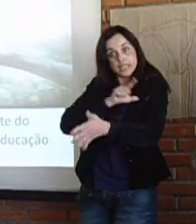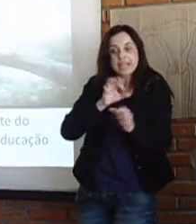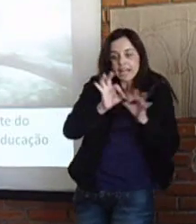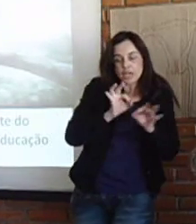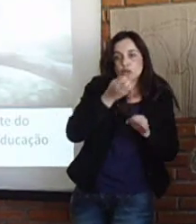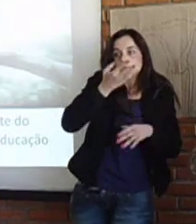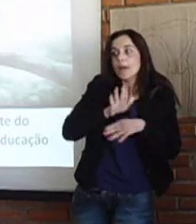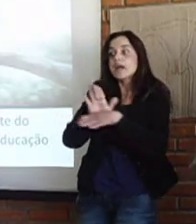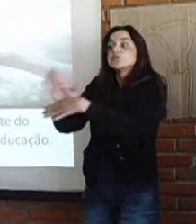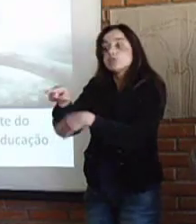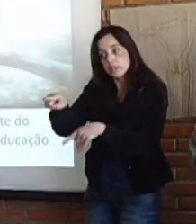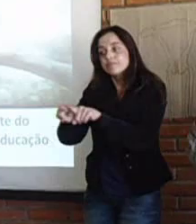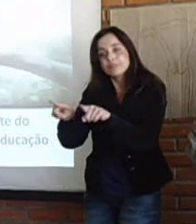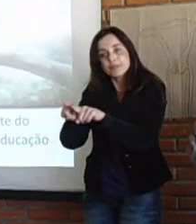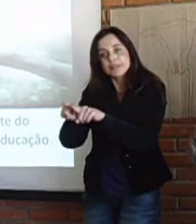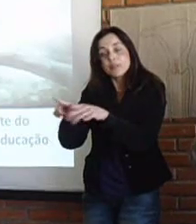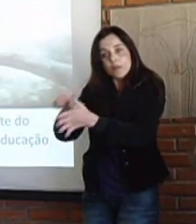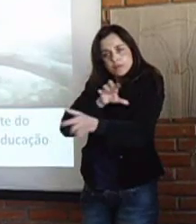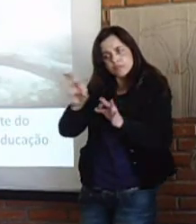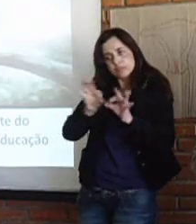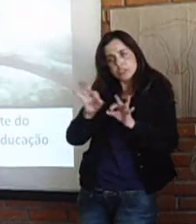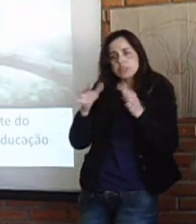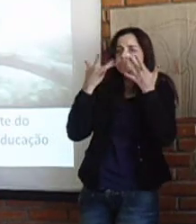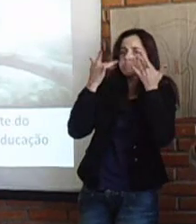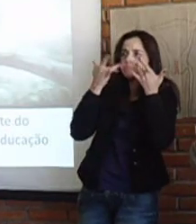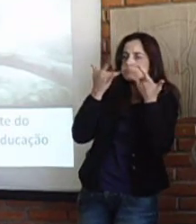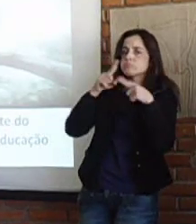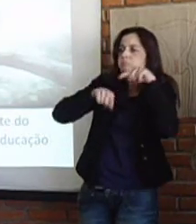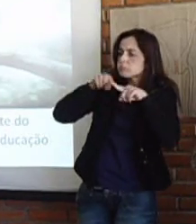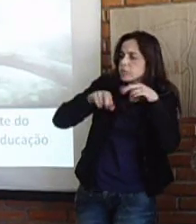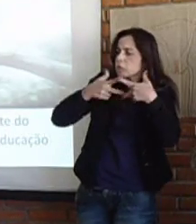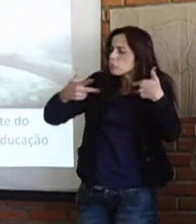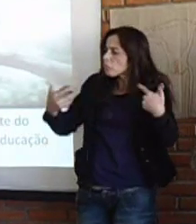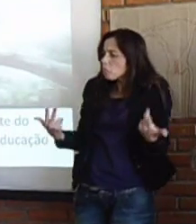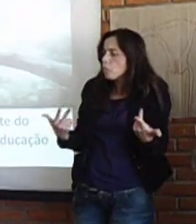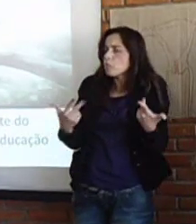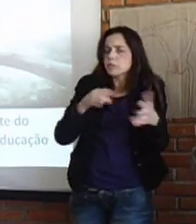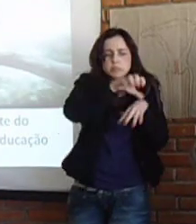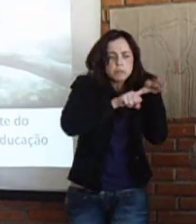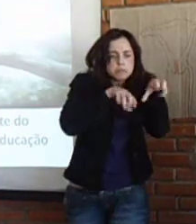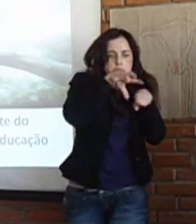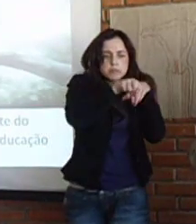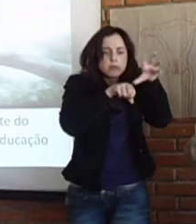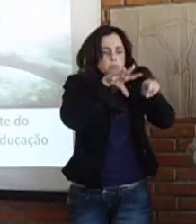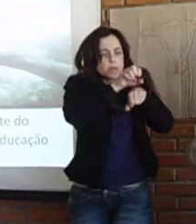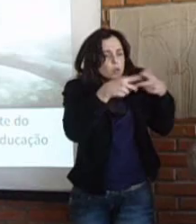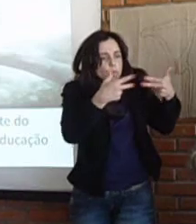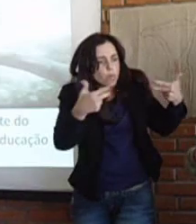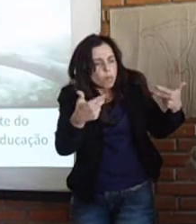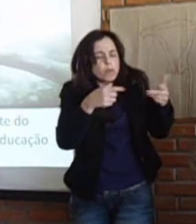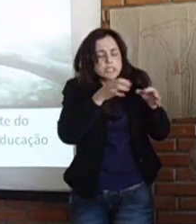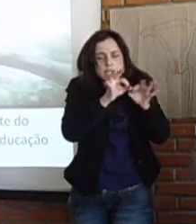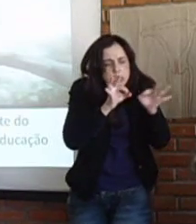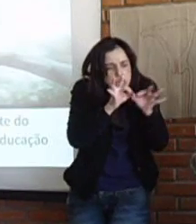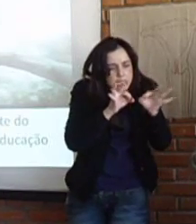todo tipo de recurso lúdico, todo tipo de material concreto, tudo que a gente consegue, dentro do nosso limite de